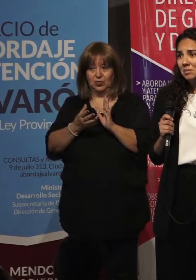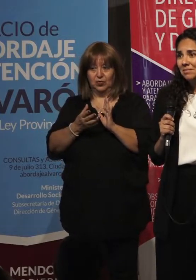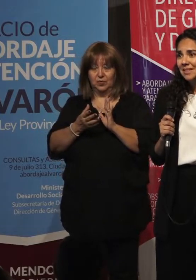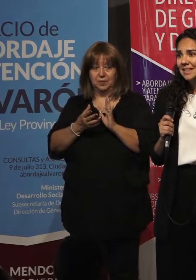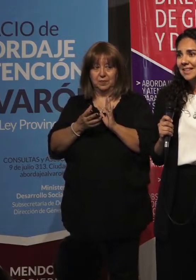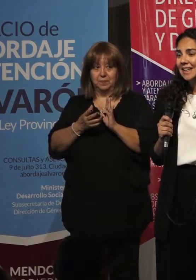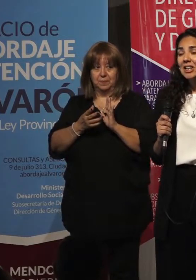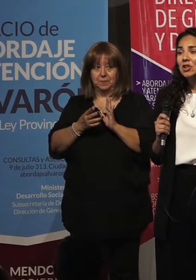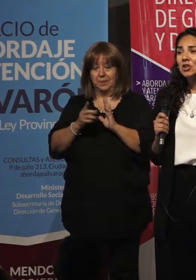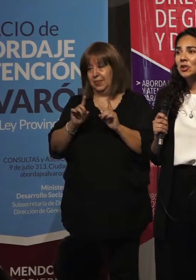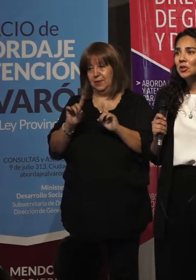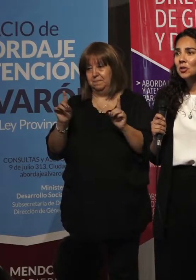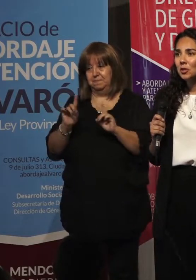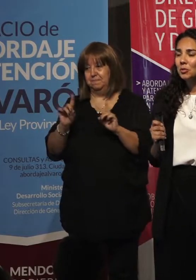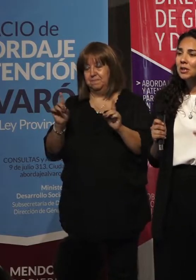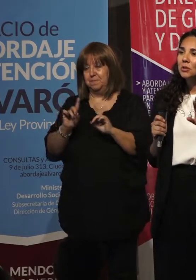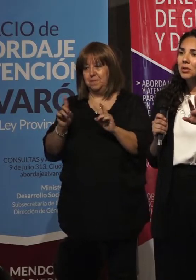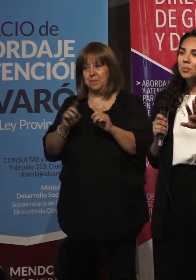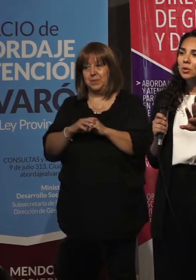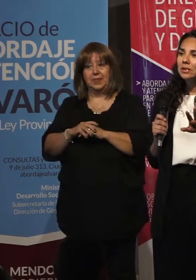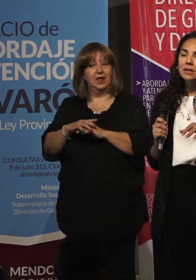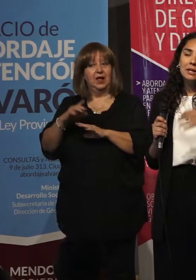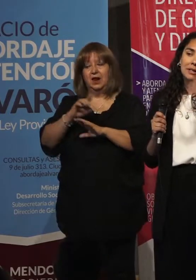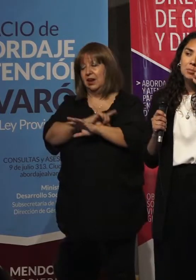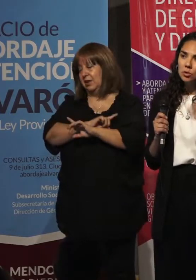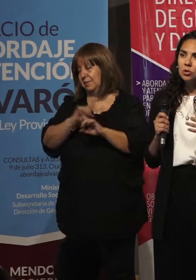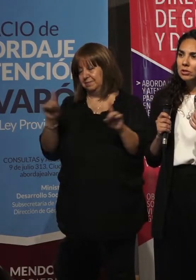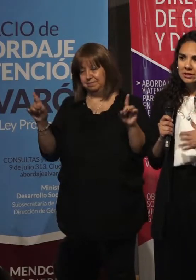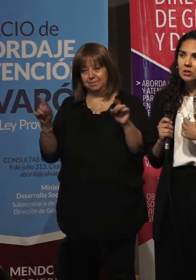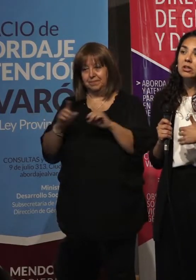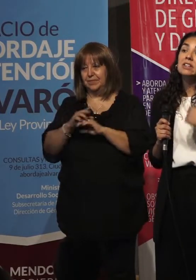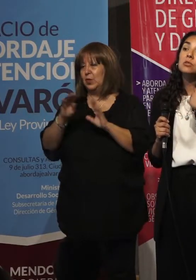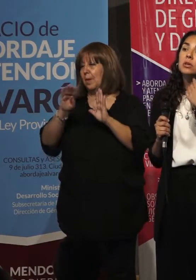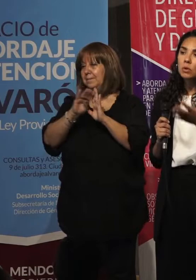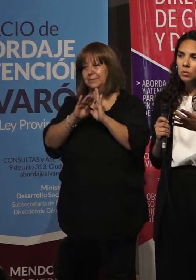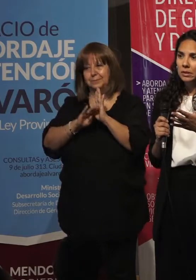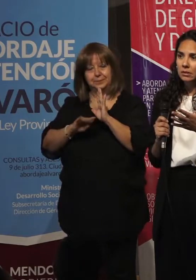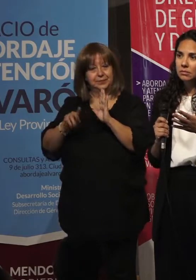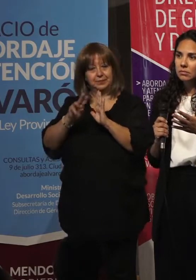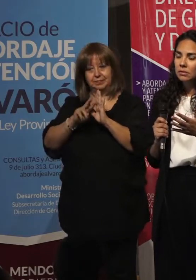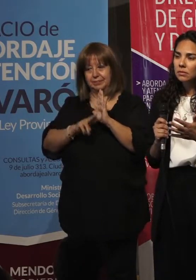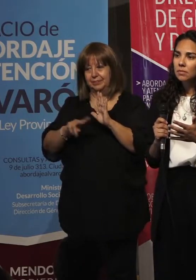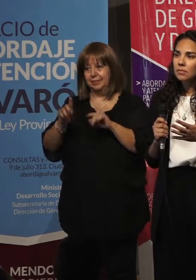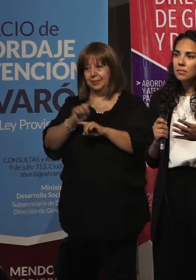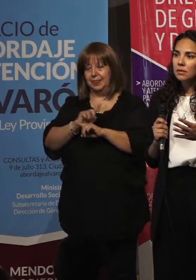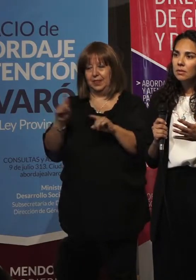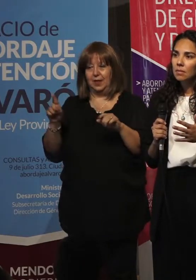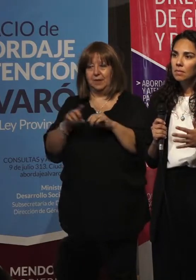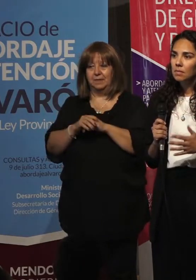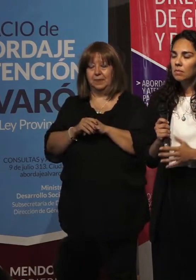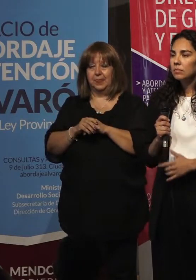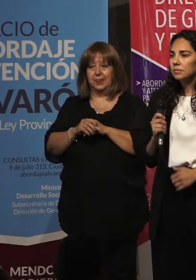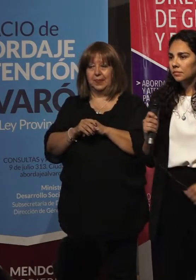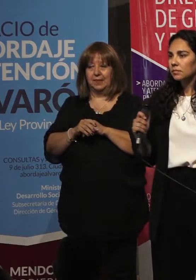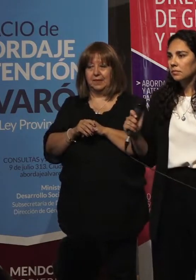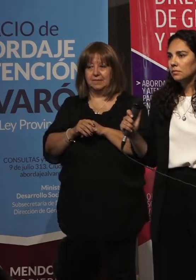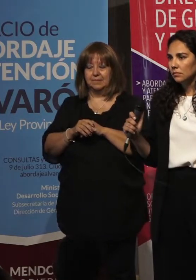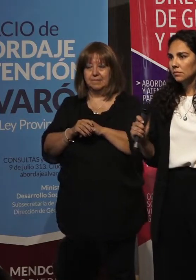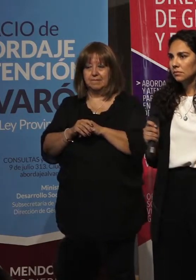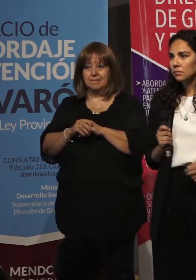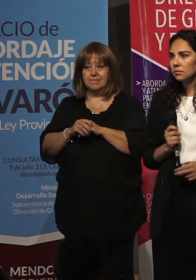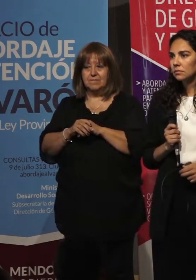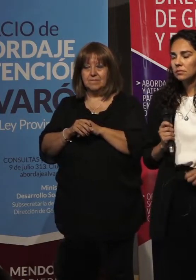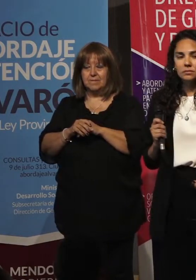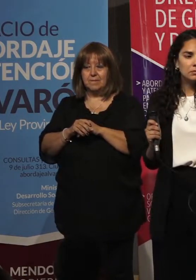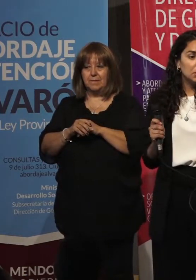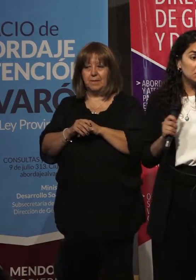la decisión. No debería, porque no es ninguna política que esté protocolizado que eso deba ocurrir. Pero no pasa ninguna que te permita ingresar al momento en que les